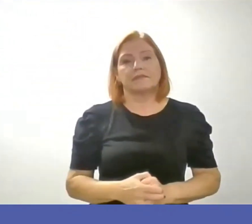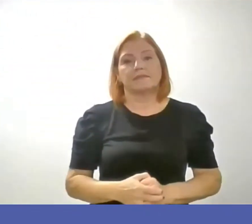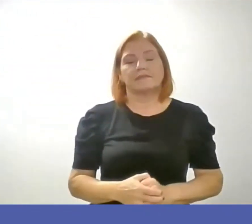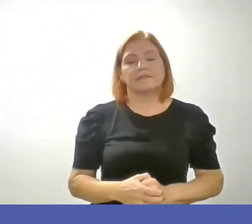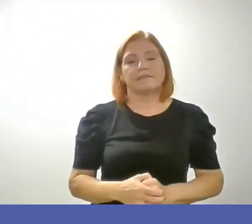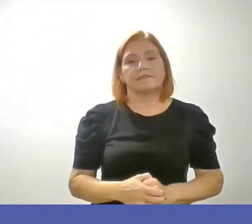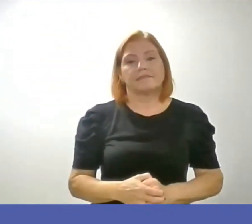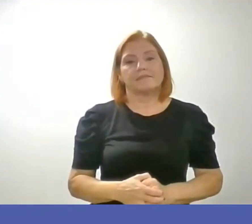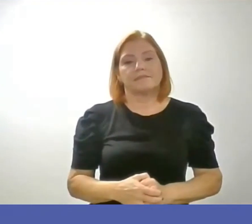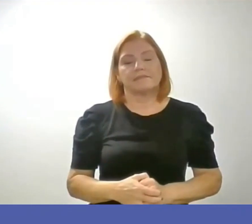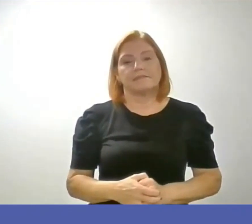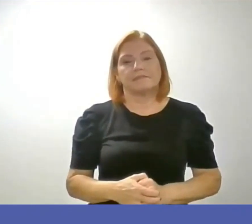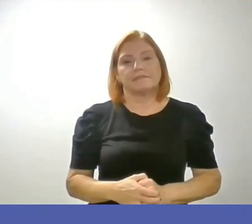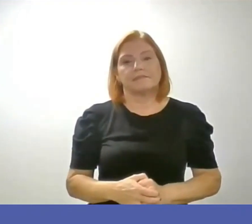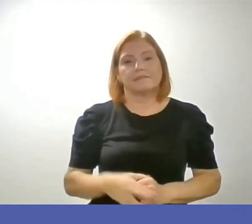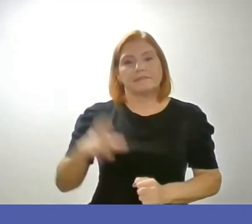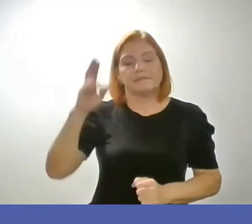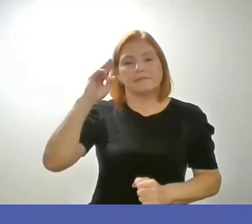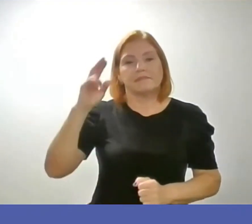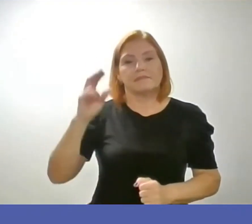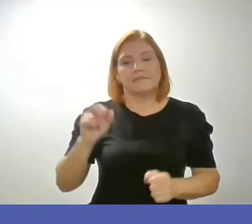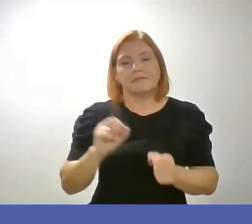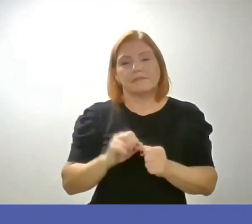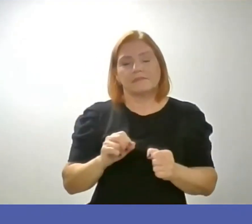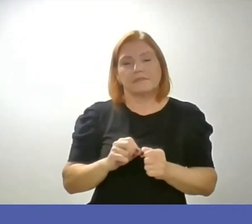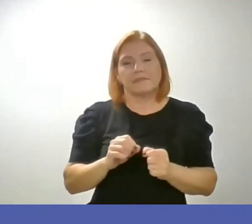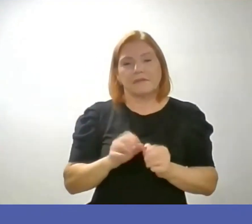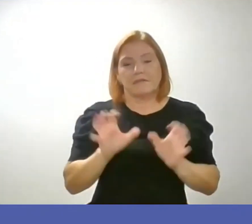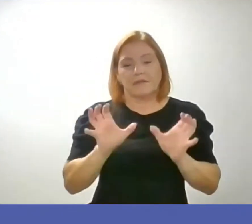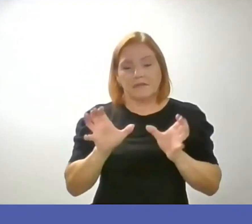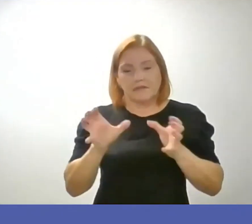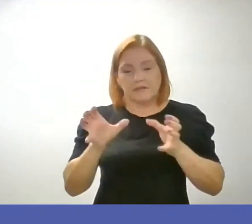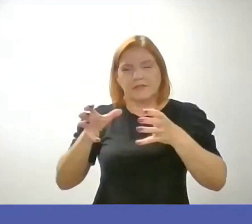E o Senhor está formando esse grupo de loucos aqui.